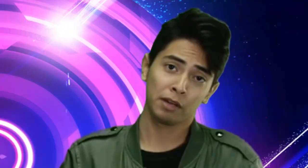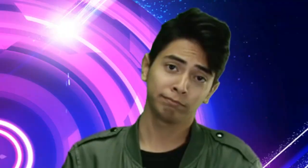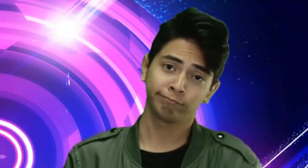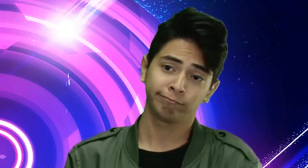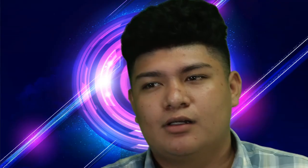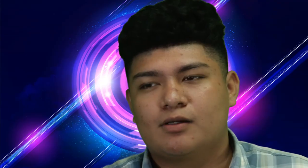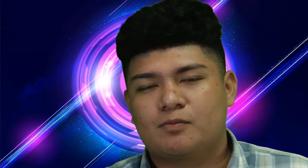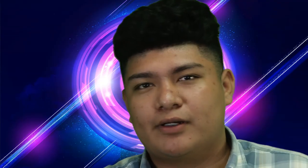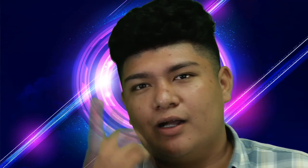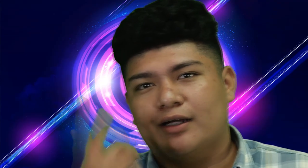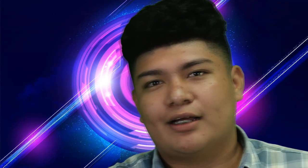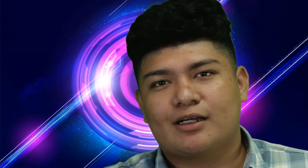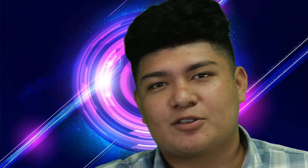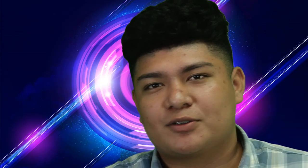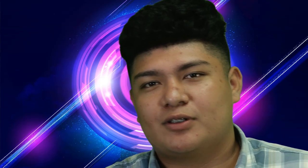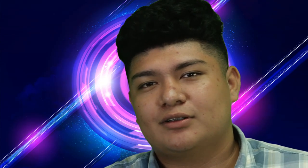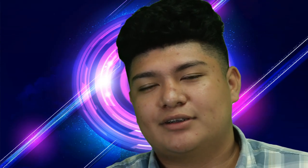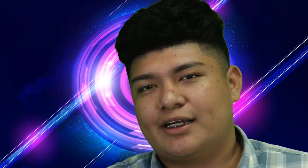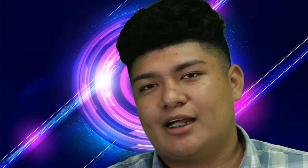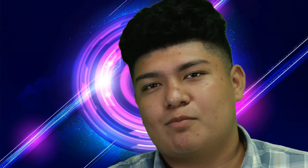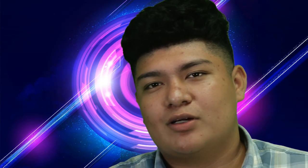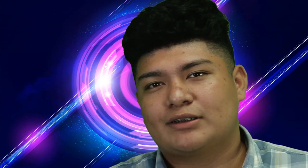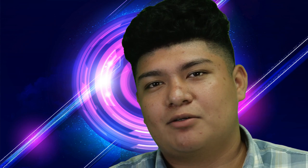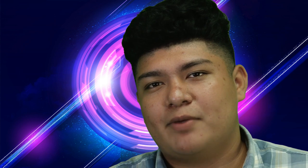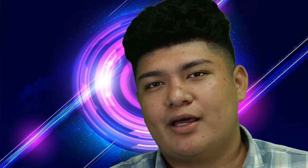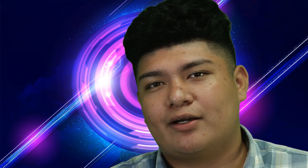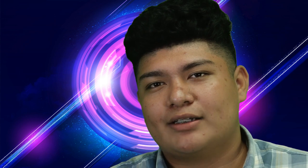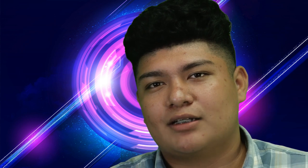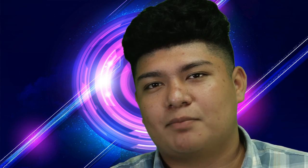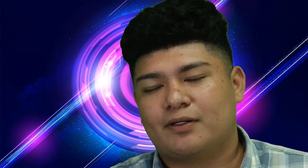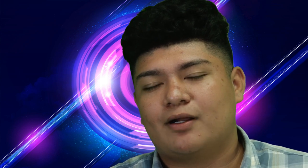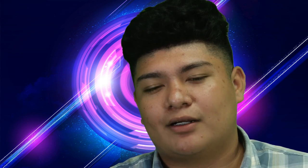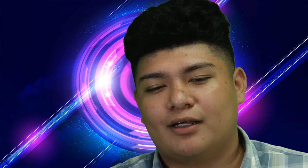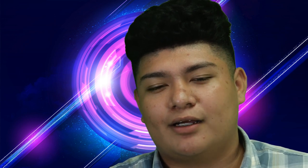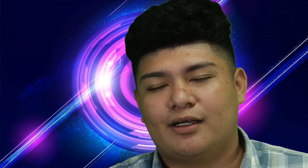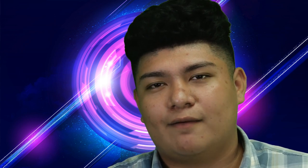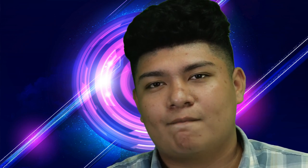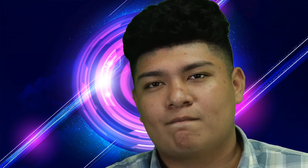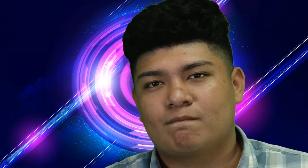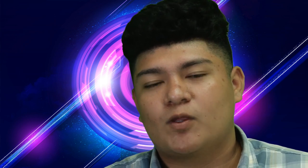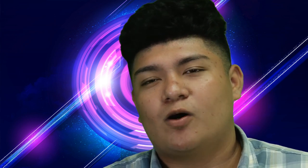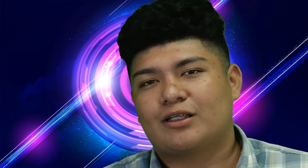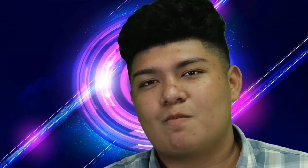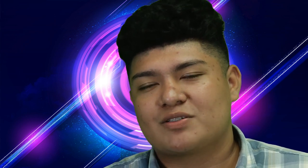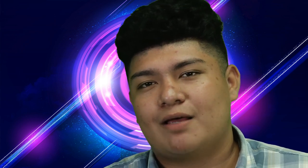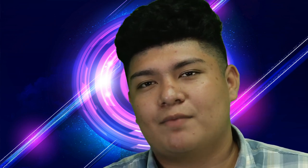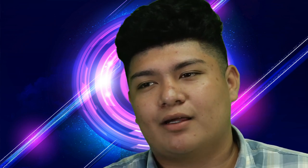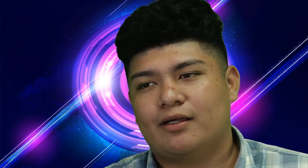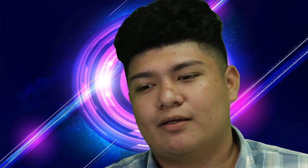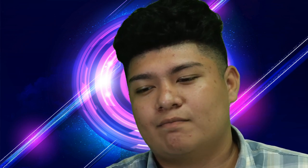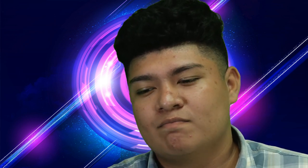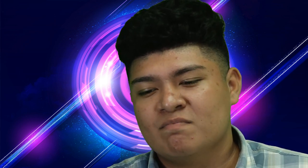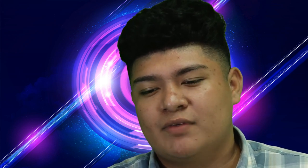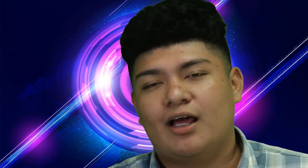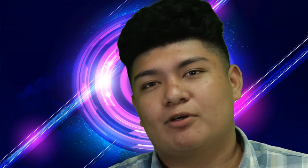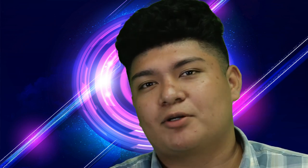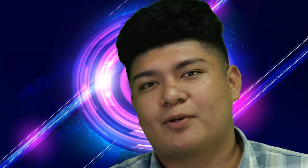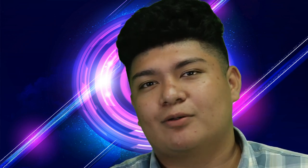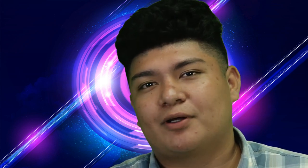bueno la verdad que nosotros si queríamos hacer un vídeo de risa pero la verdad que todo estamos atados a nuestro productor le